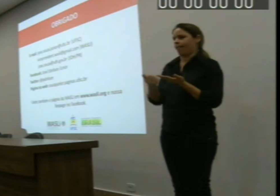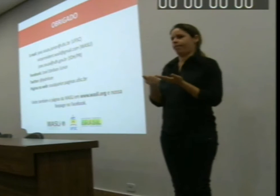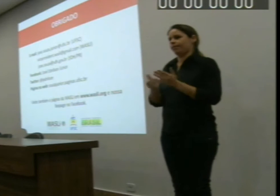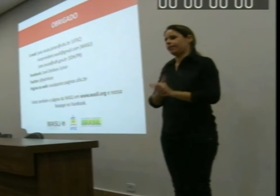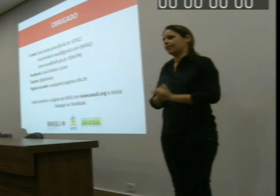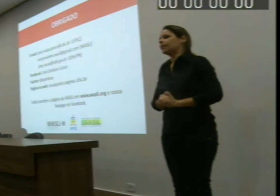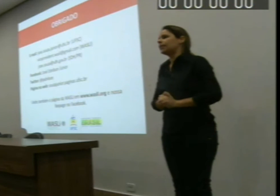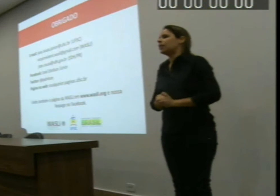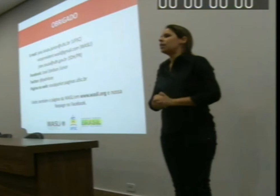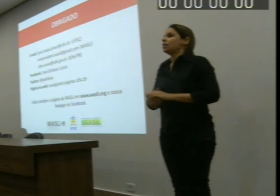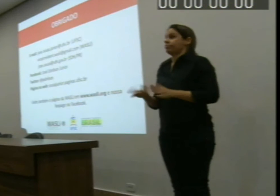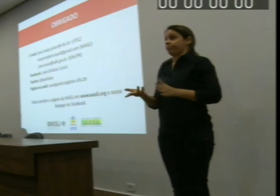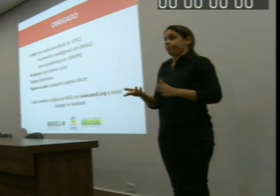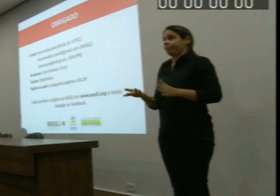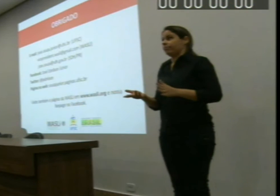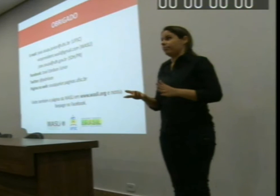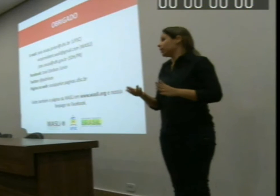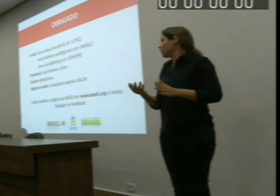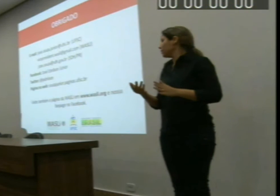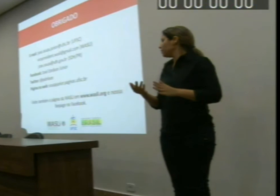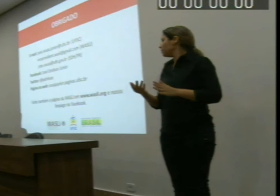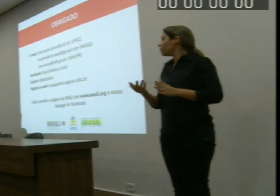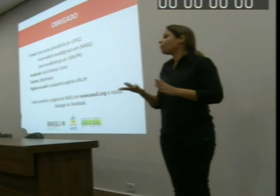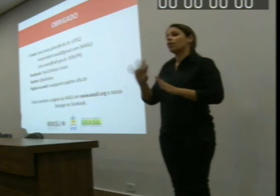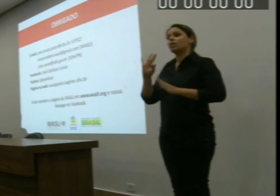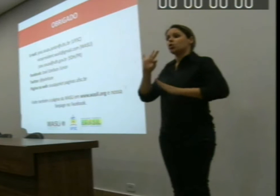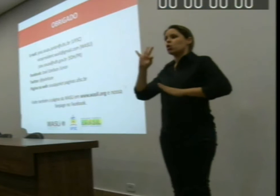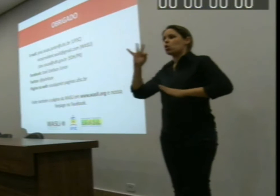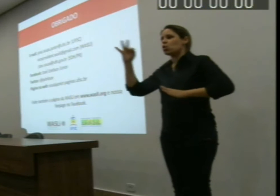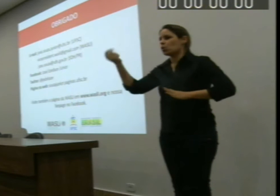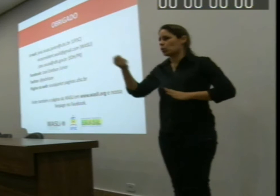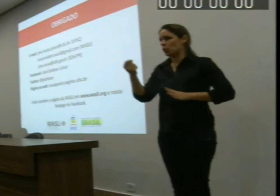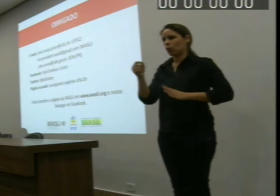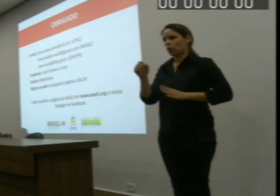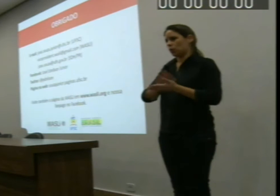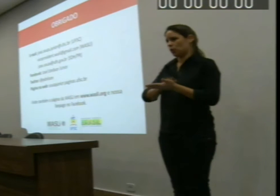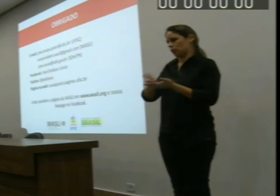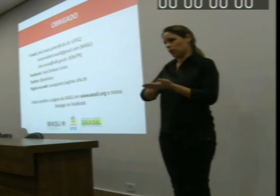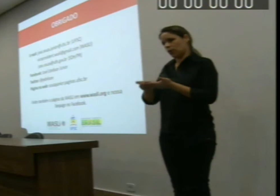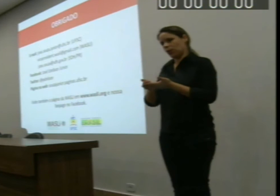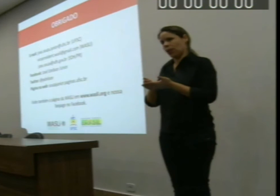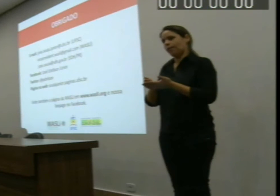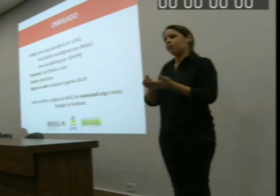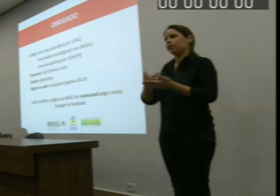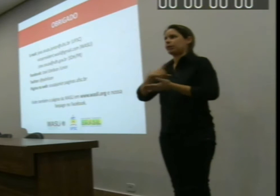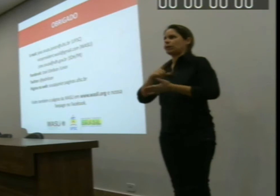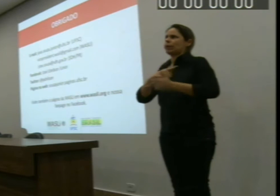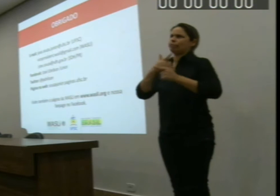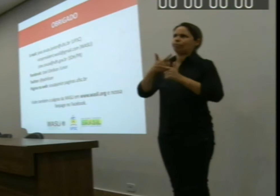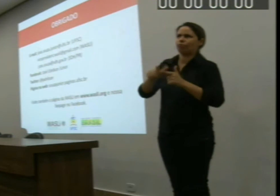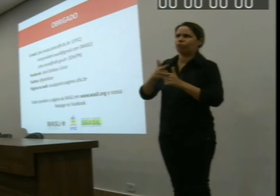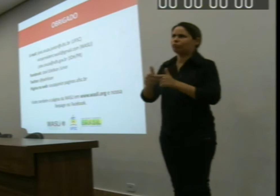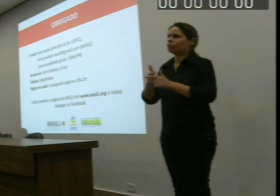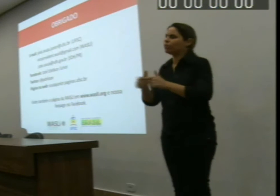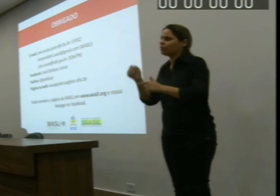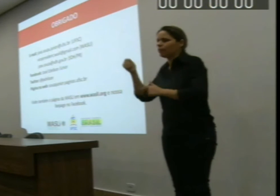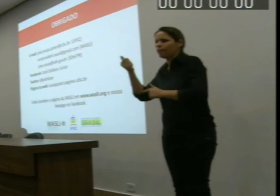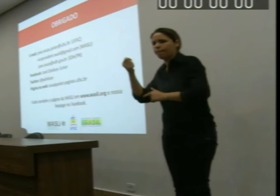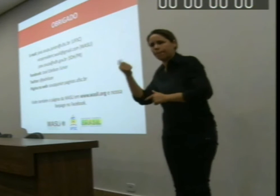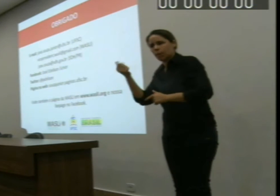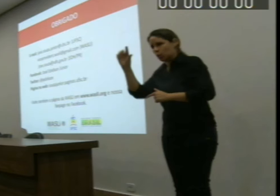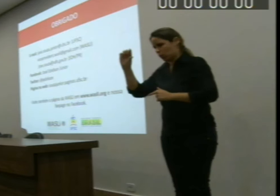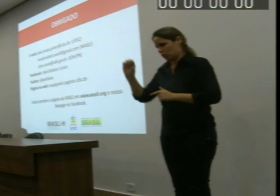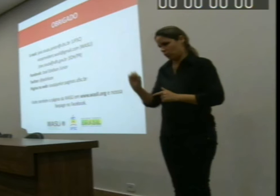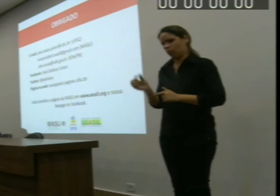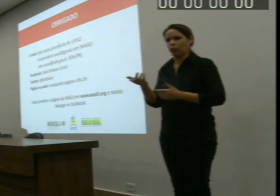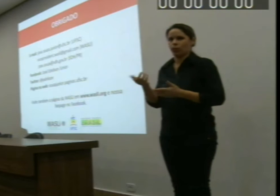então assim dessa dessa desse dessa desse Total eu acho que intérpretes que geram problemas nesse nível sempre são muito poucos são minorias